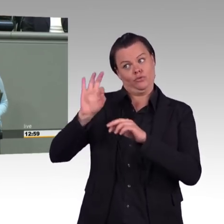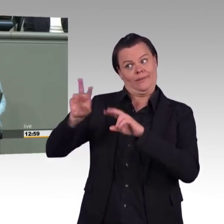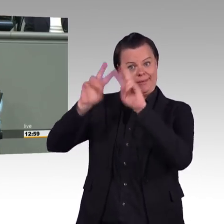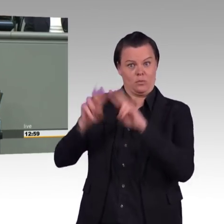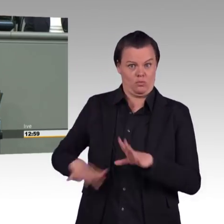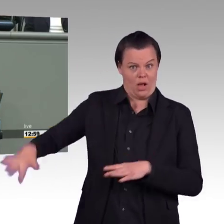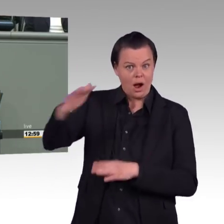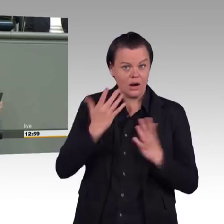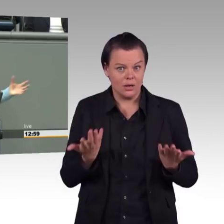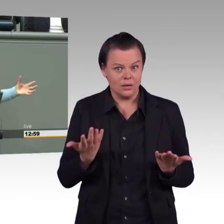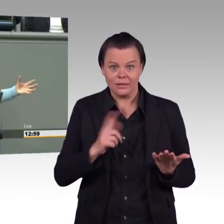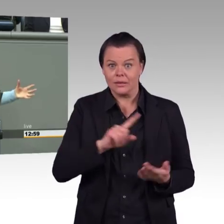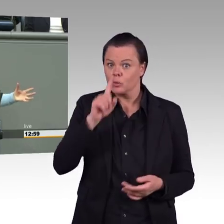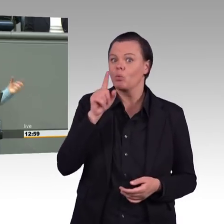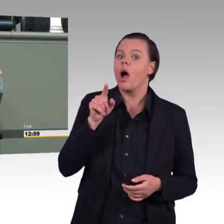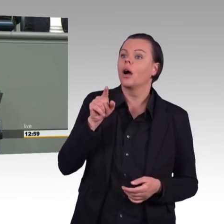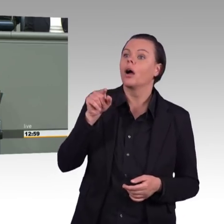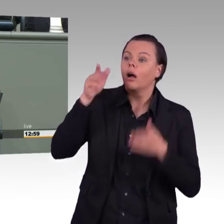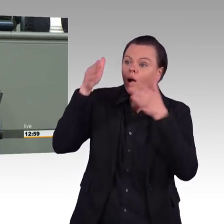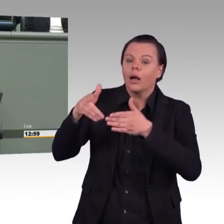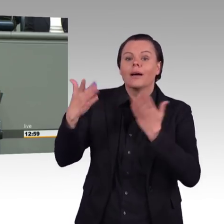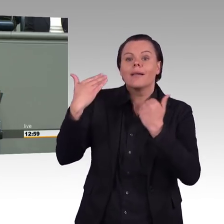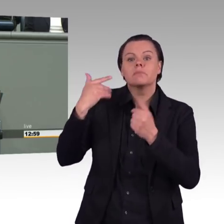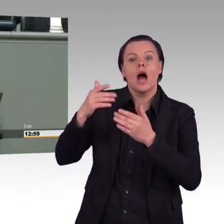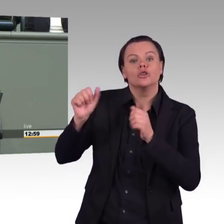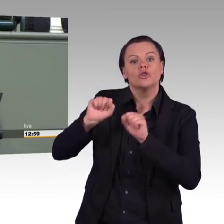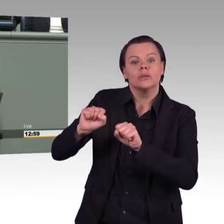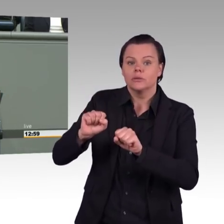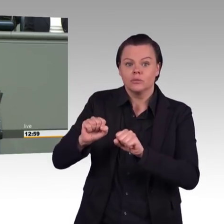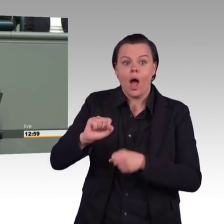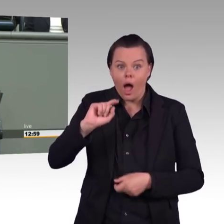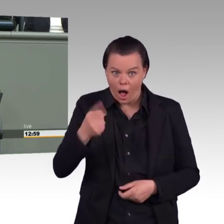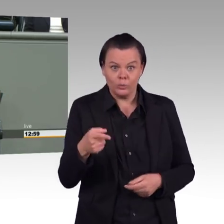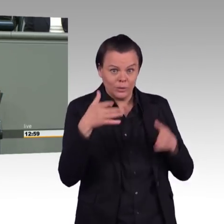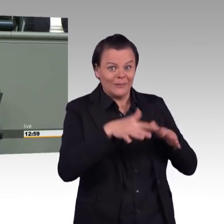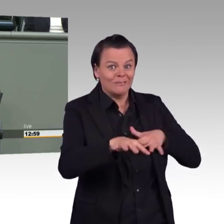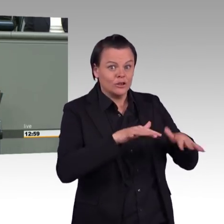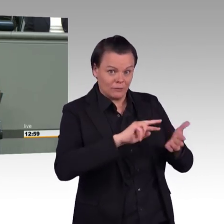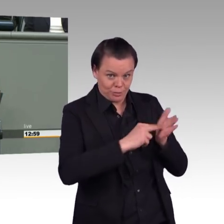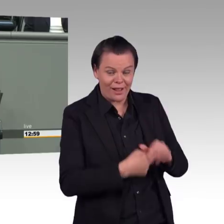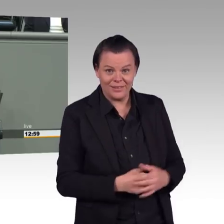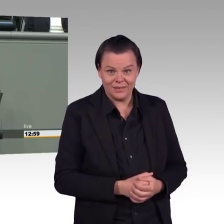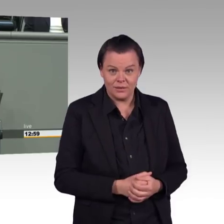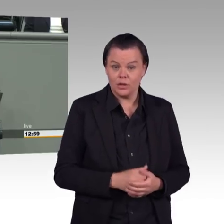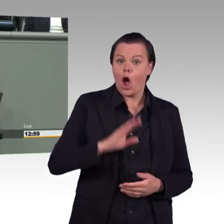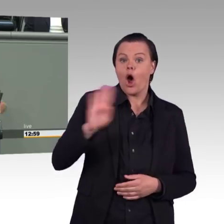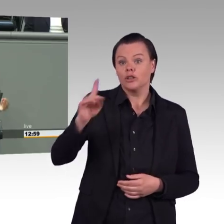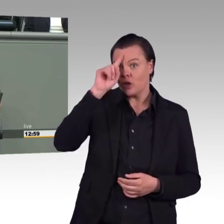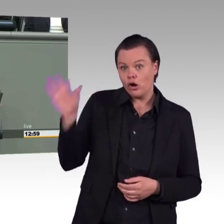bewältigen müssen. Herr Vasiljades ist jetzt nicht unbedingt mein bester Freund, war doch gerade ein paar Tage hier beim parlamentarischen Frühstück. Was hat er